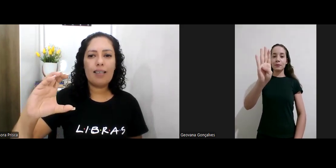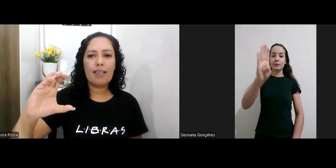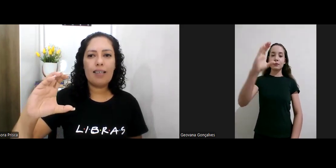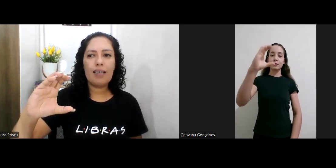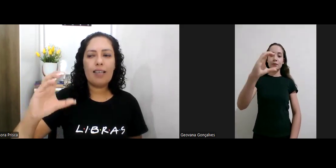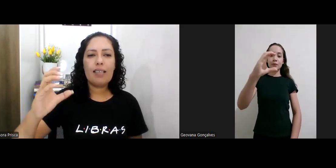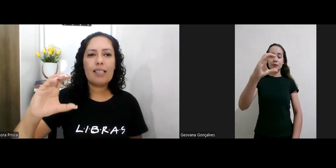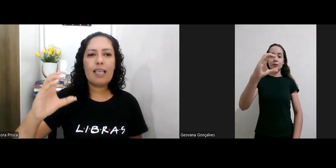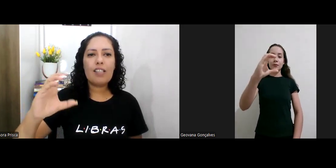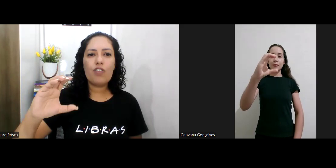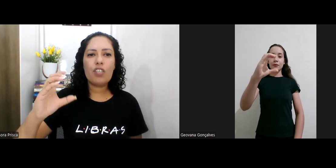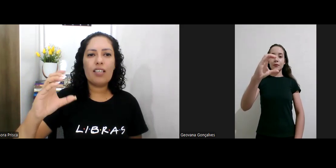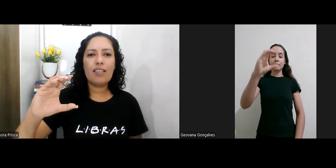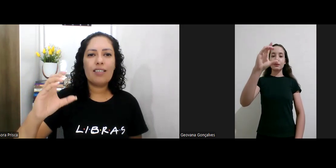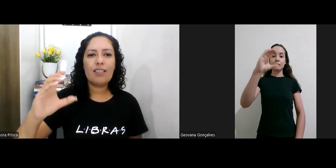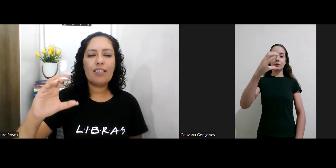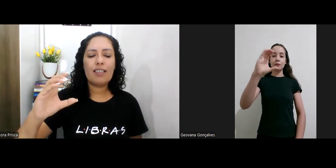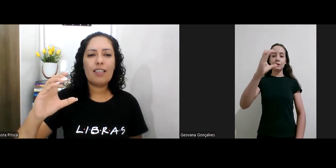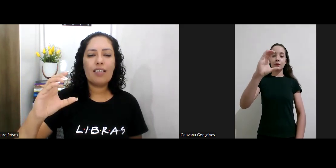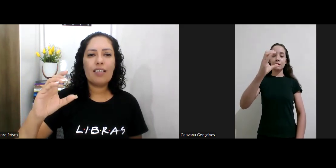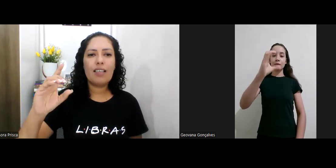C, C cedilha,